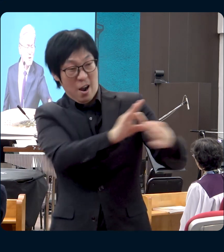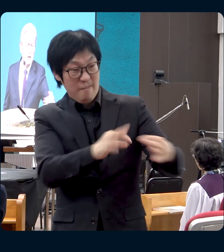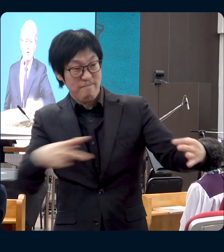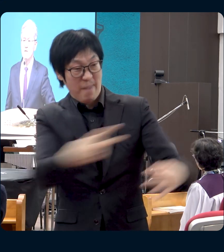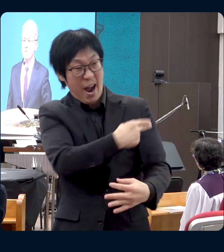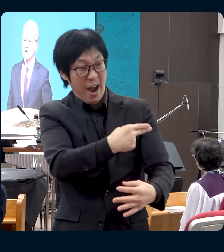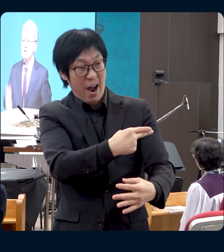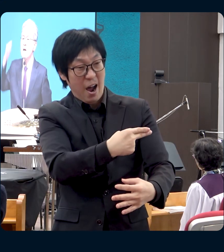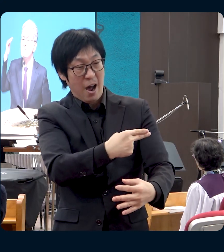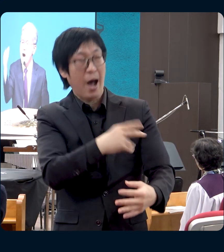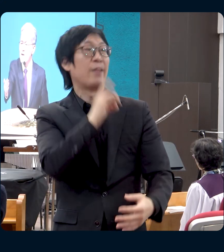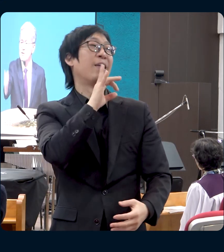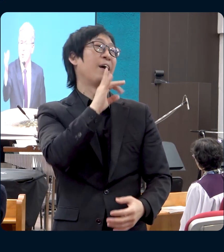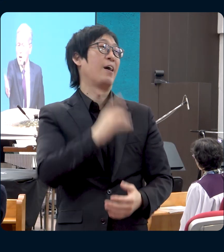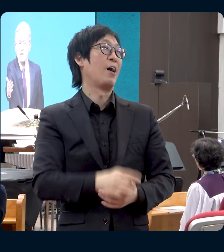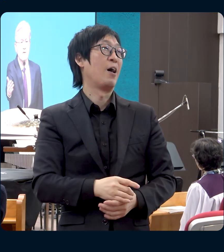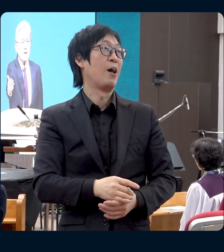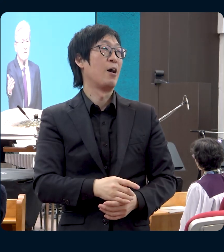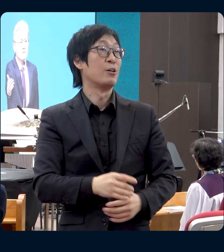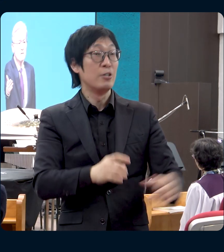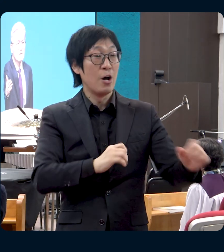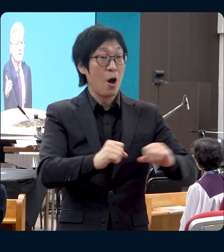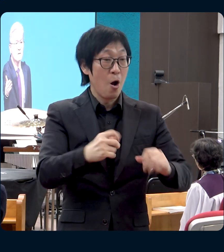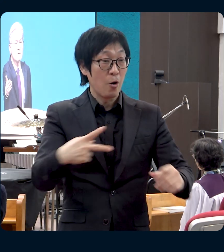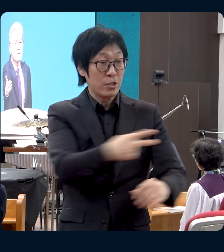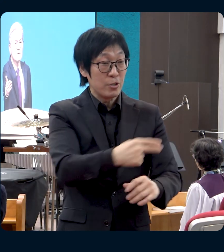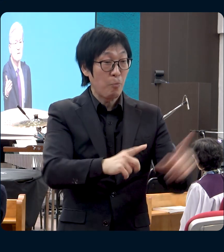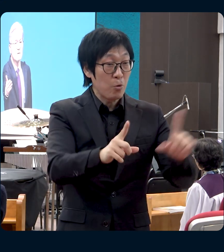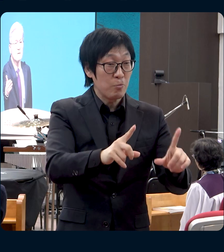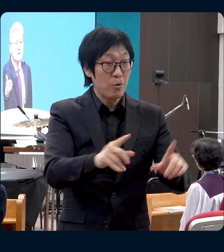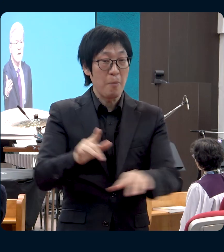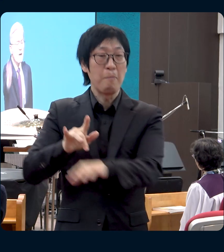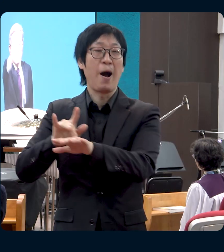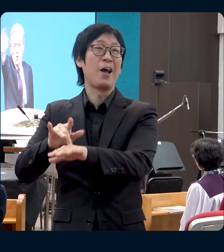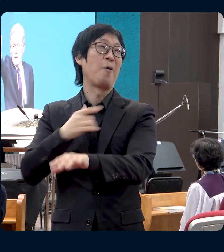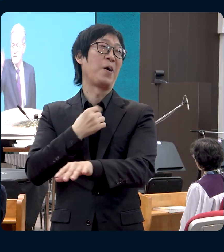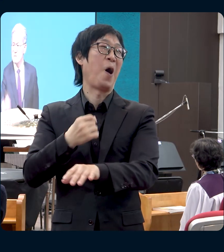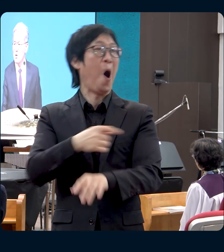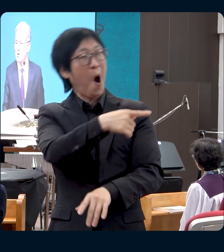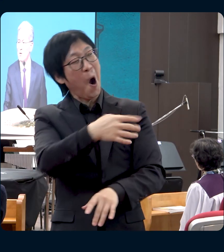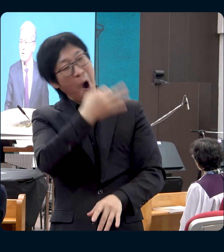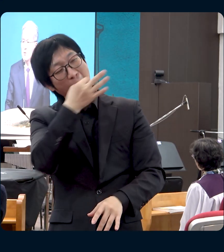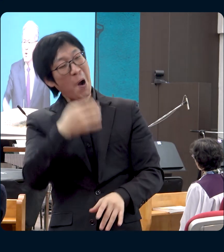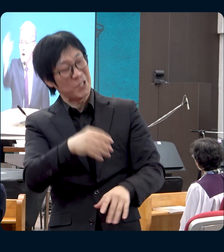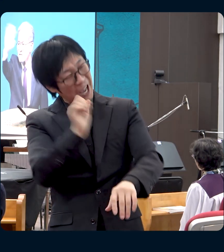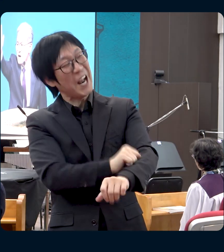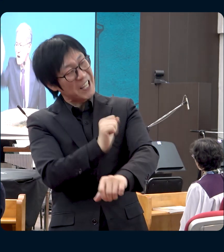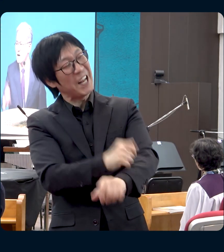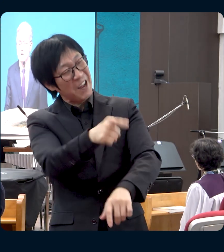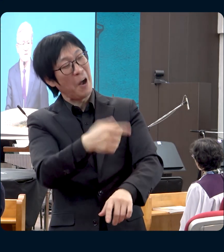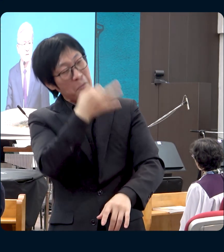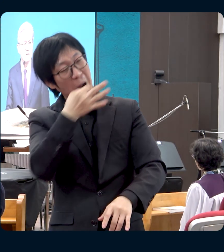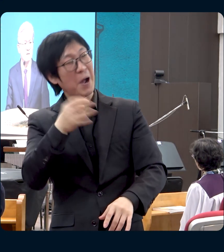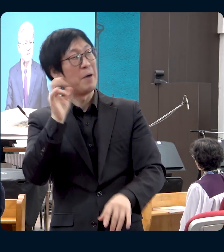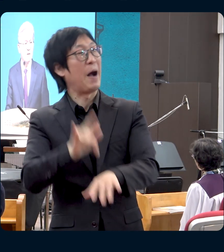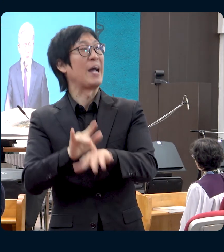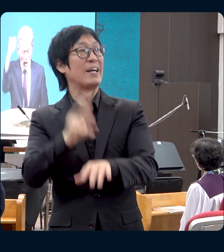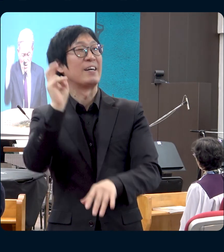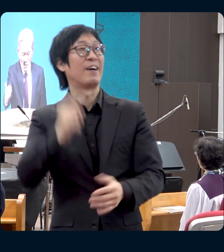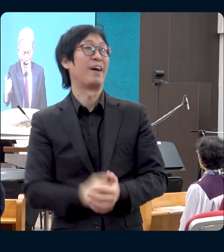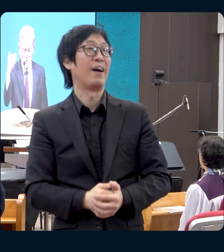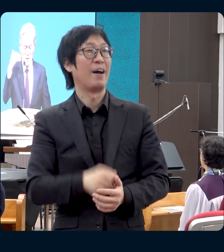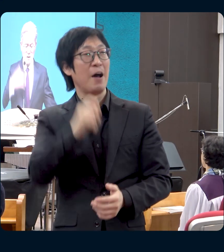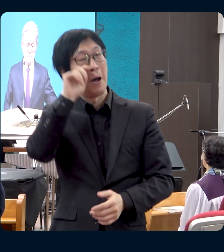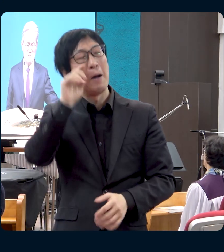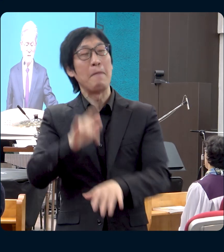끊어버리는 것은 절대로 안 됩니다. 그건 마귀가 원하는 거예요. 안 보고 말지 뭐. 교회 안 나가.